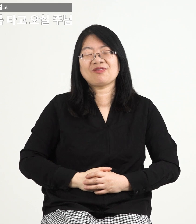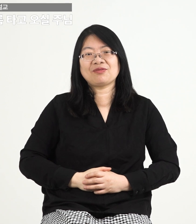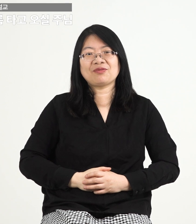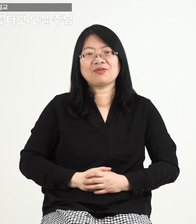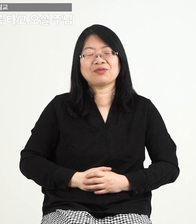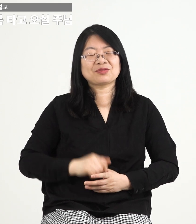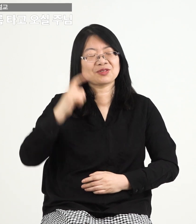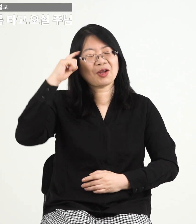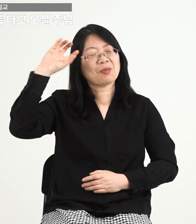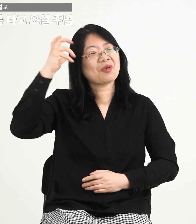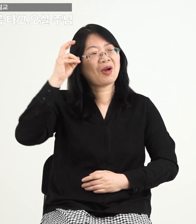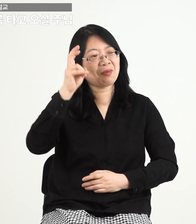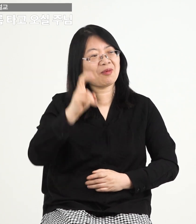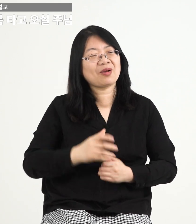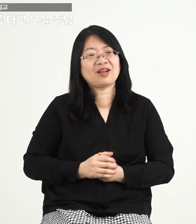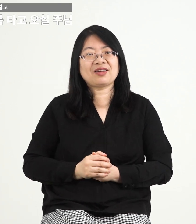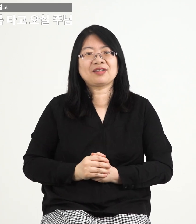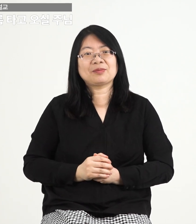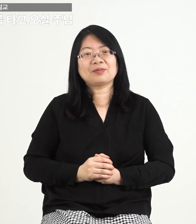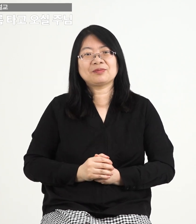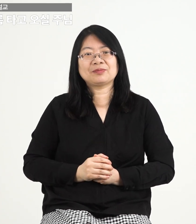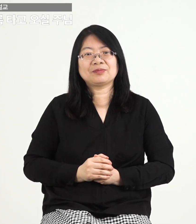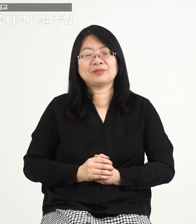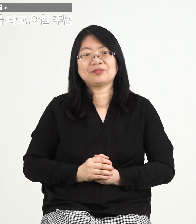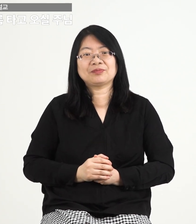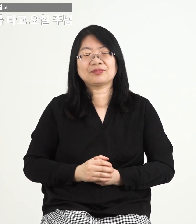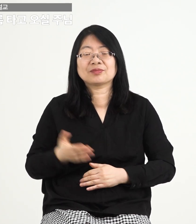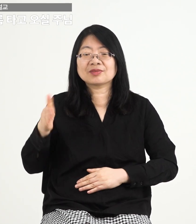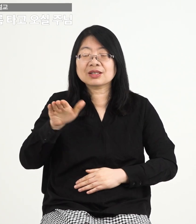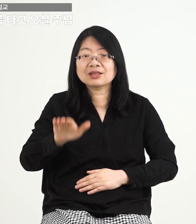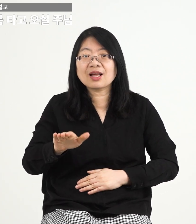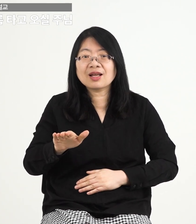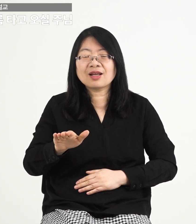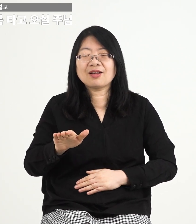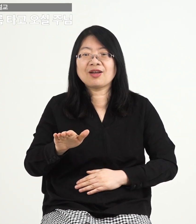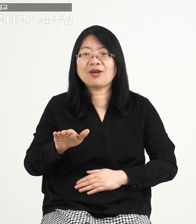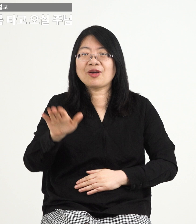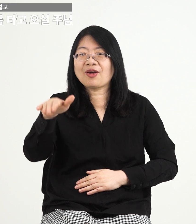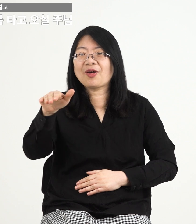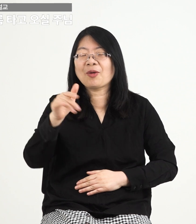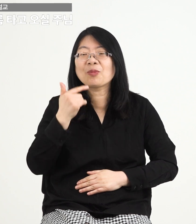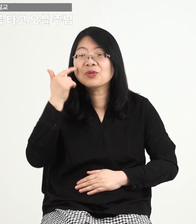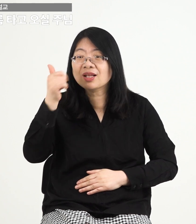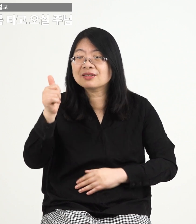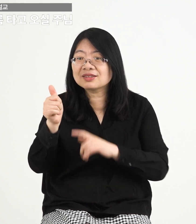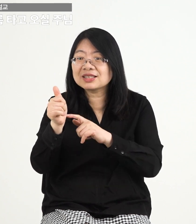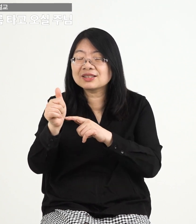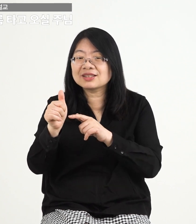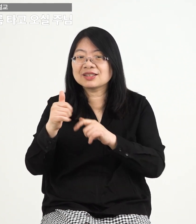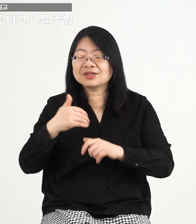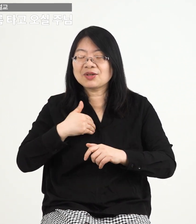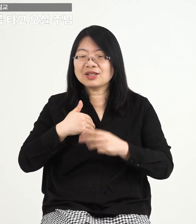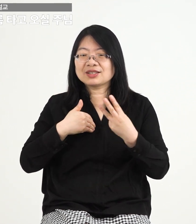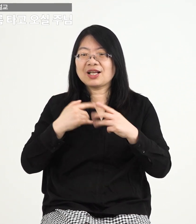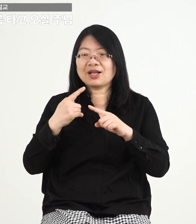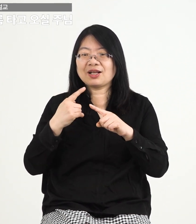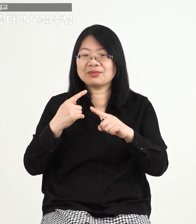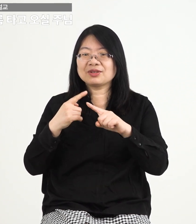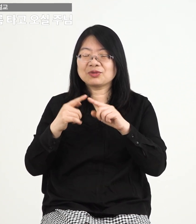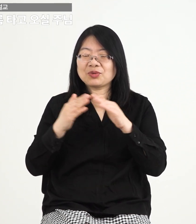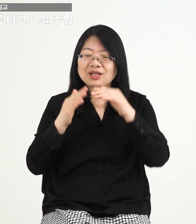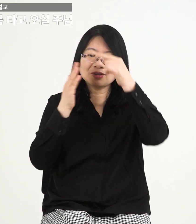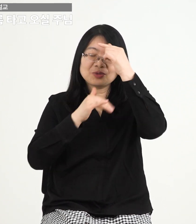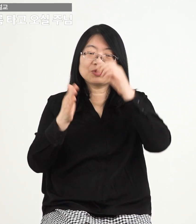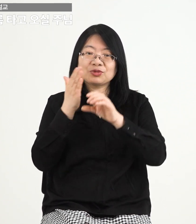그때 미쳤었나 봐요, 제가. 근데 목사님, 그때 우리 삼일교회 성도들